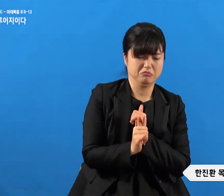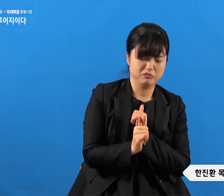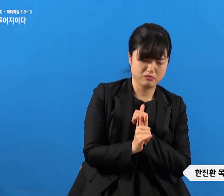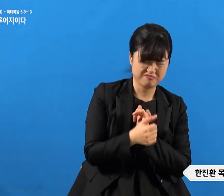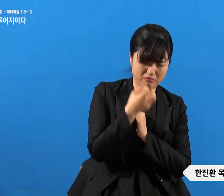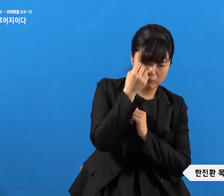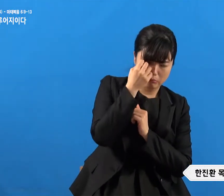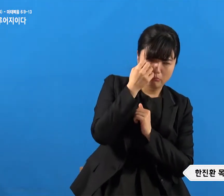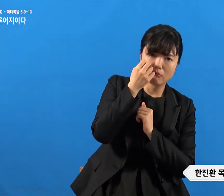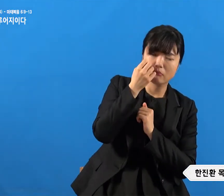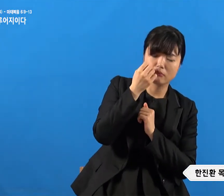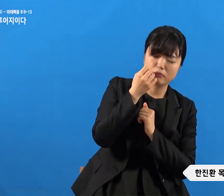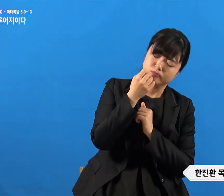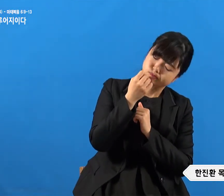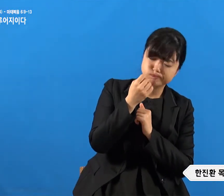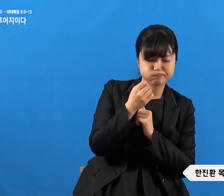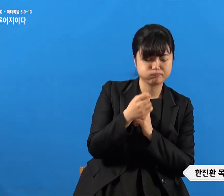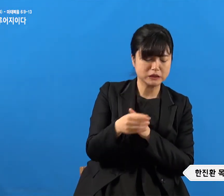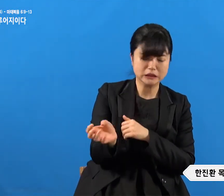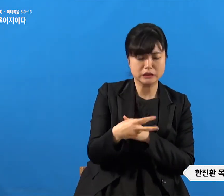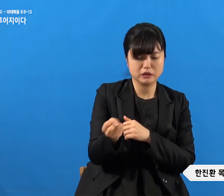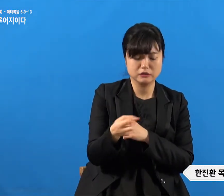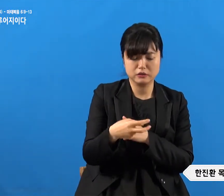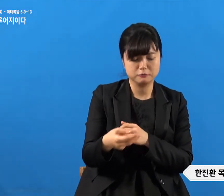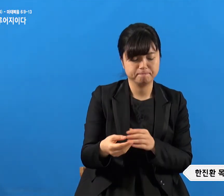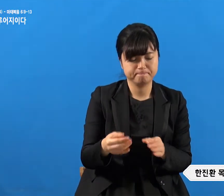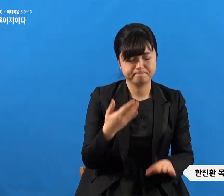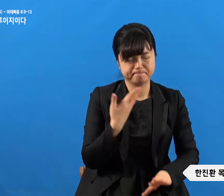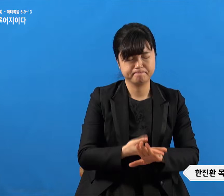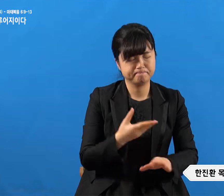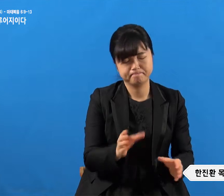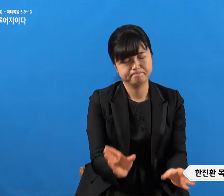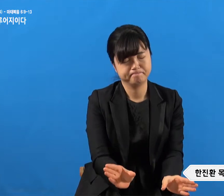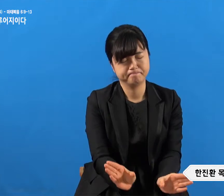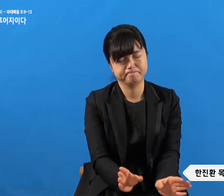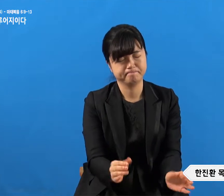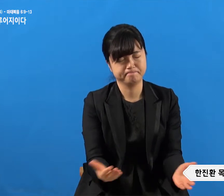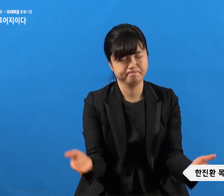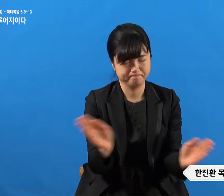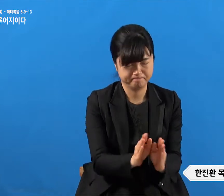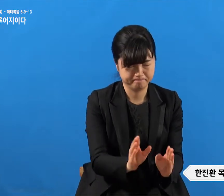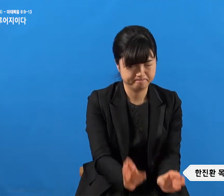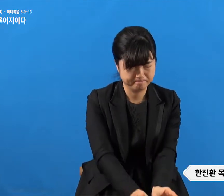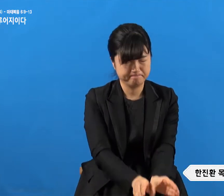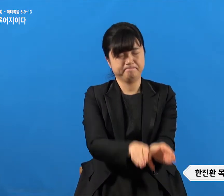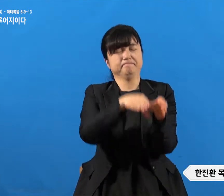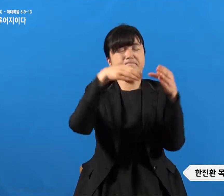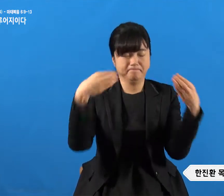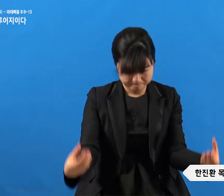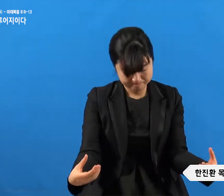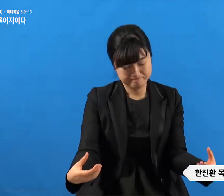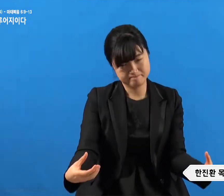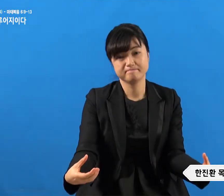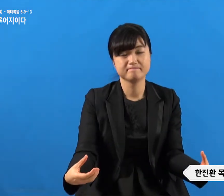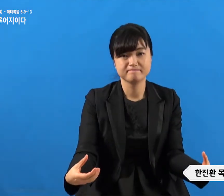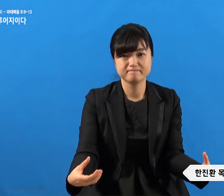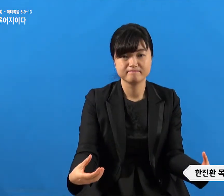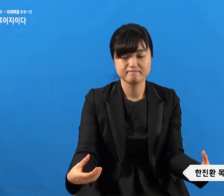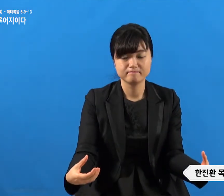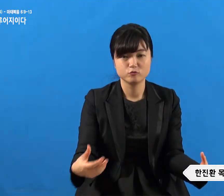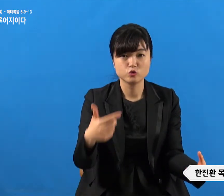이거는 아닐 텐데 이상하다. 그래서 다시 또 이렇게 합해가지고 아무데나 확